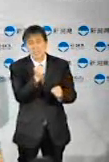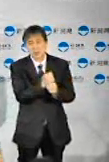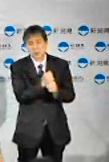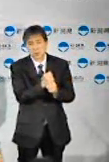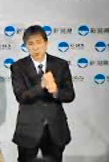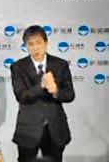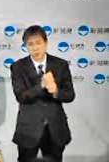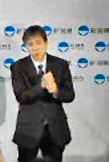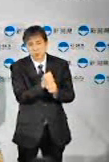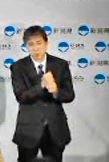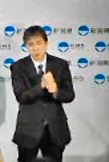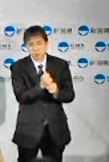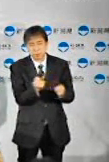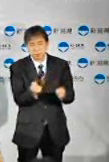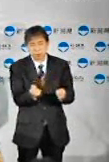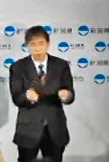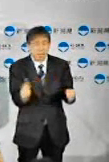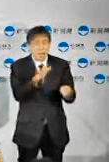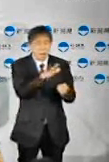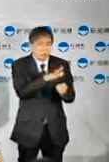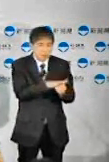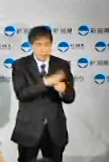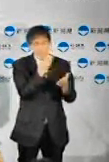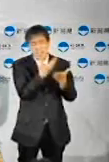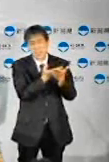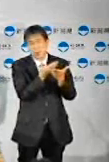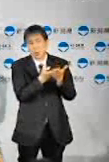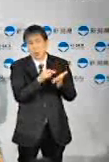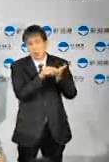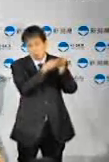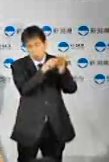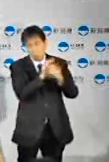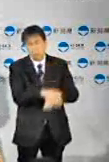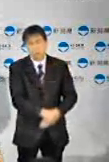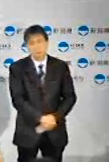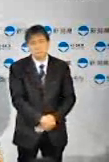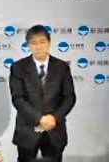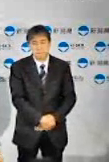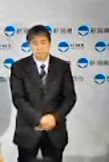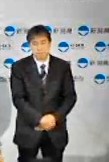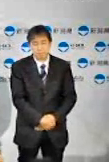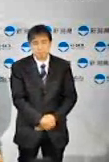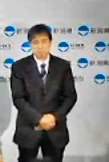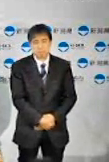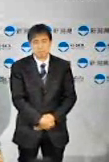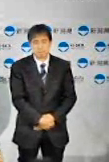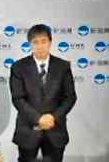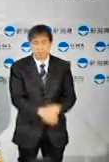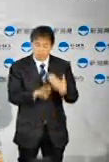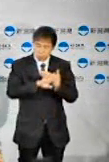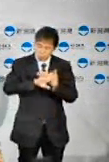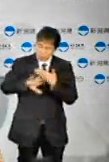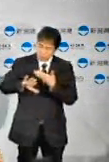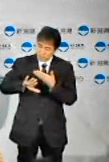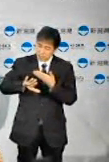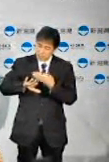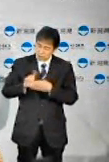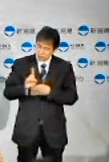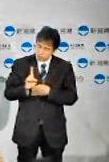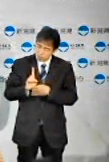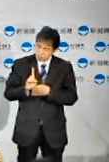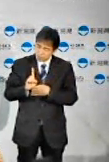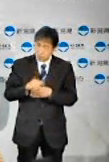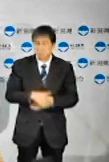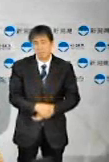わせての要望している世界でありまして、まあ、これ以外にもそうですね、ま